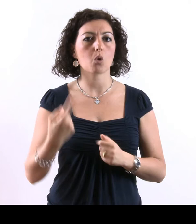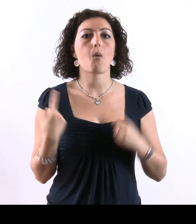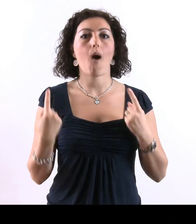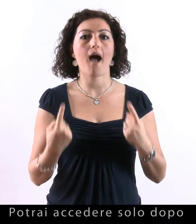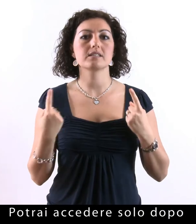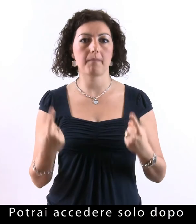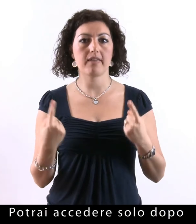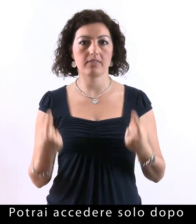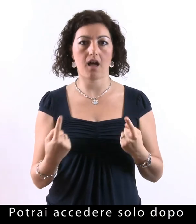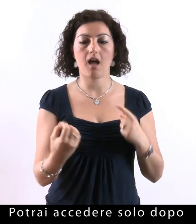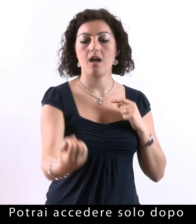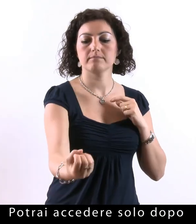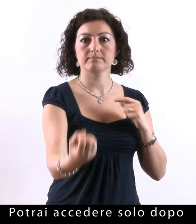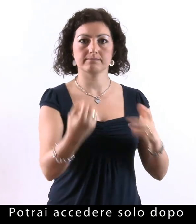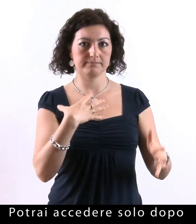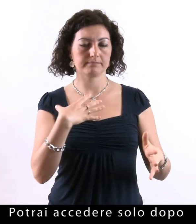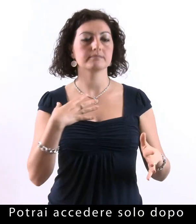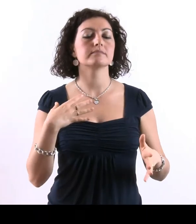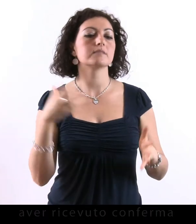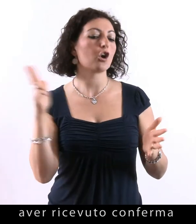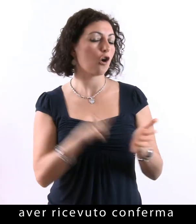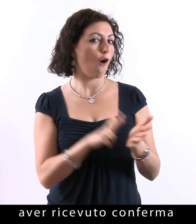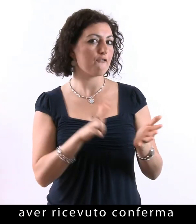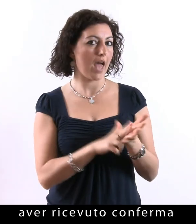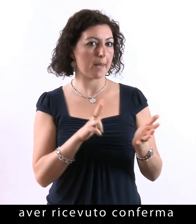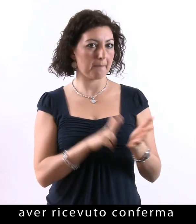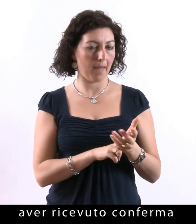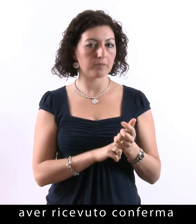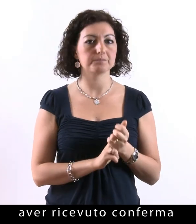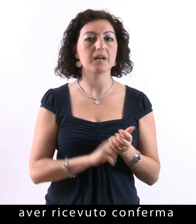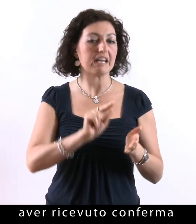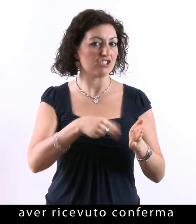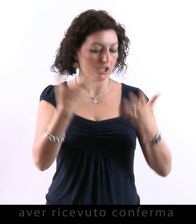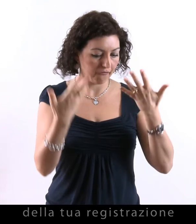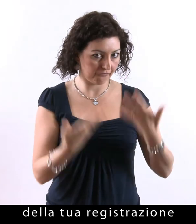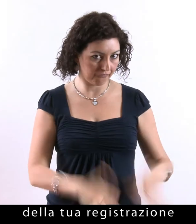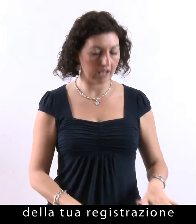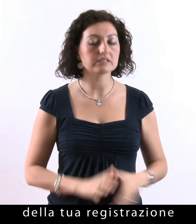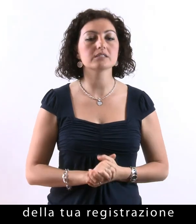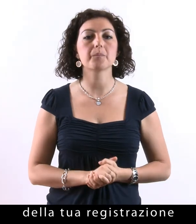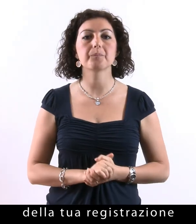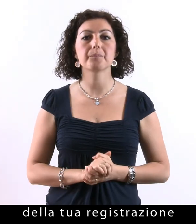Potrai accedere solo dopo aver ricevuto conferma della tua registrazione per e-mail.